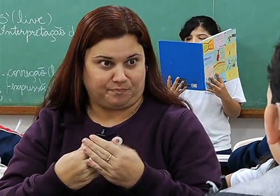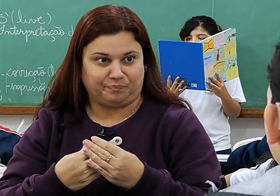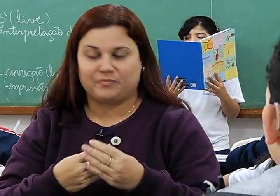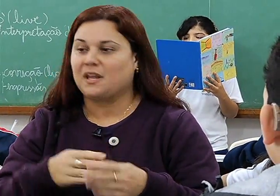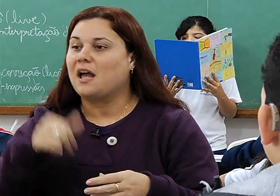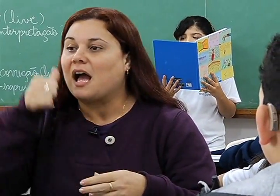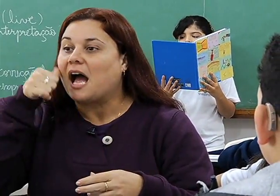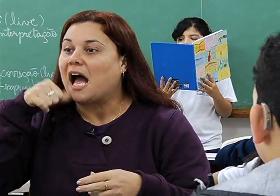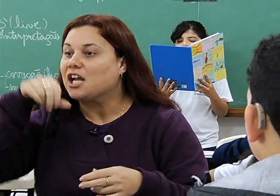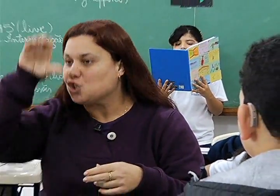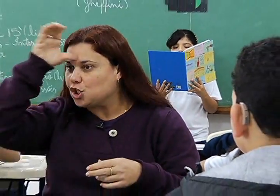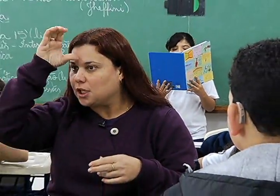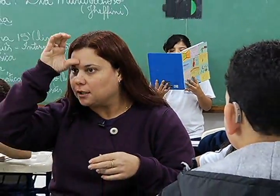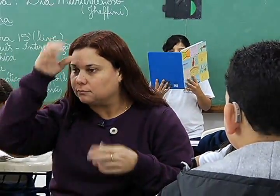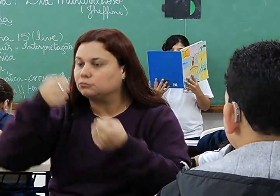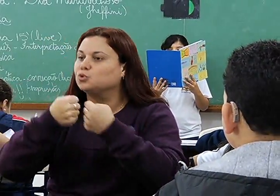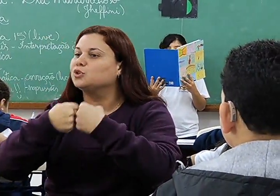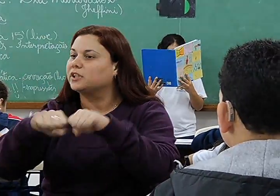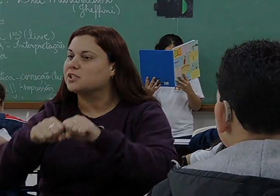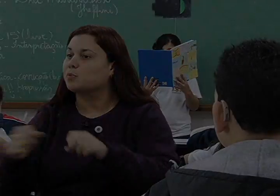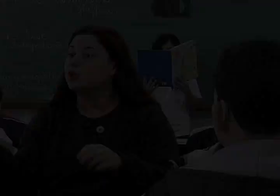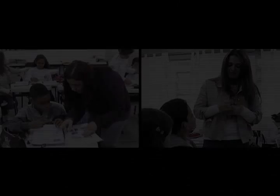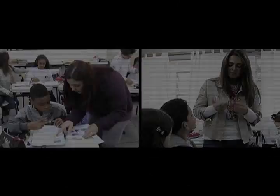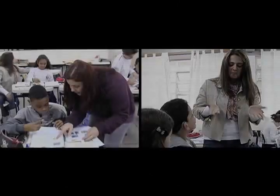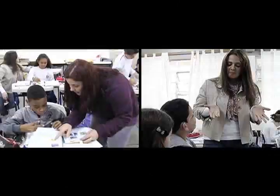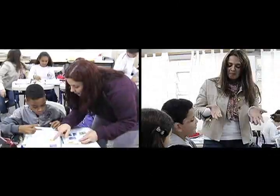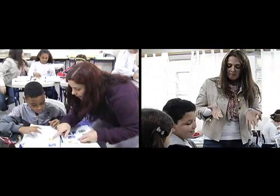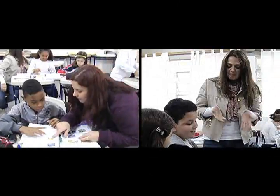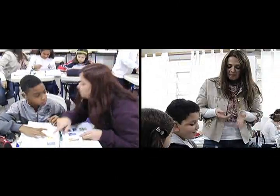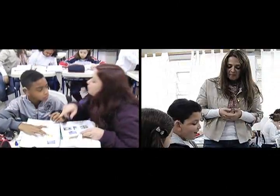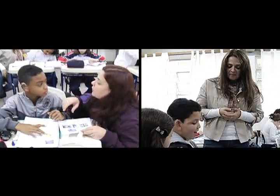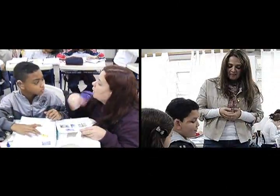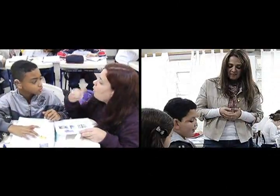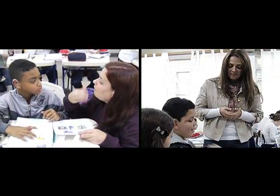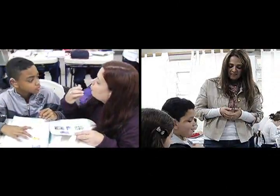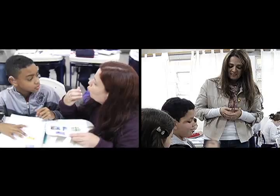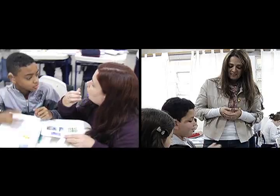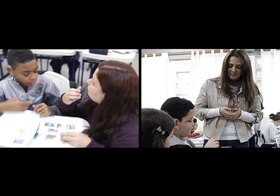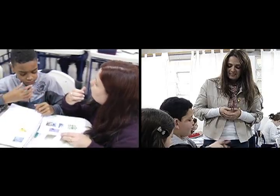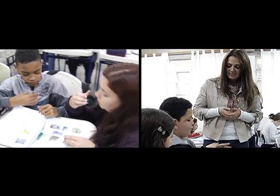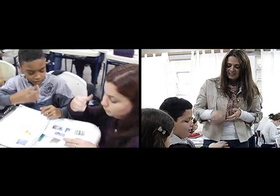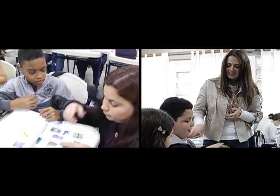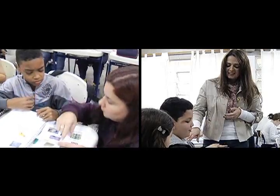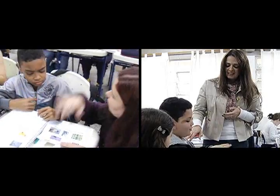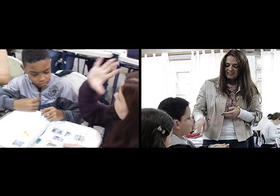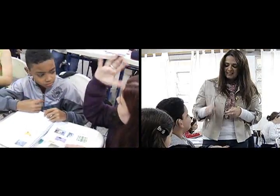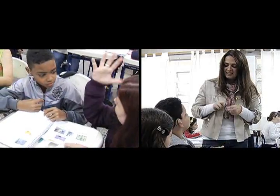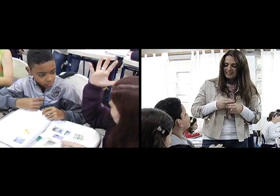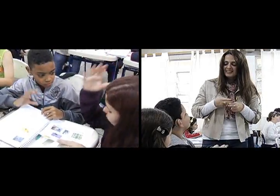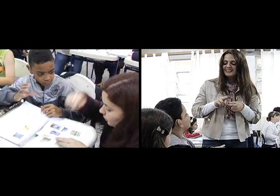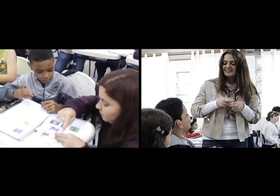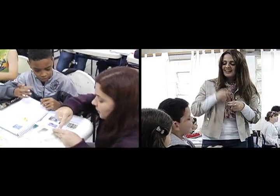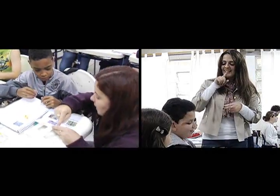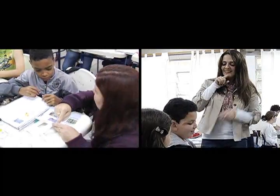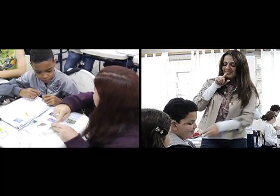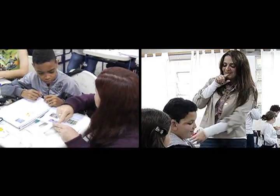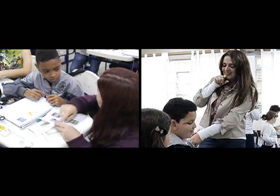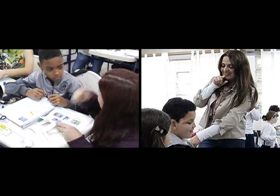esporte escolar chegou, fui para a escola. Nilda e Lígia lecionam na Escola Municipal de Ensino Básico Nádia Issa